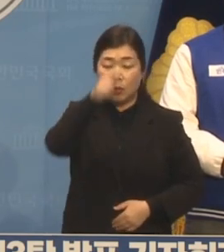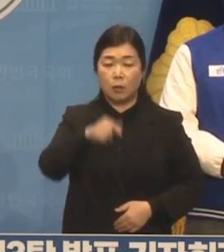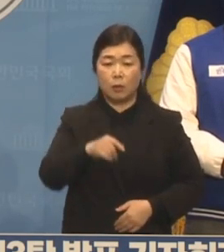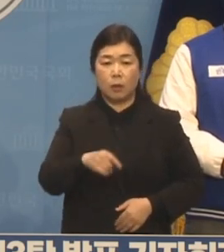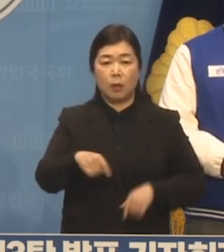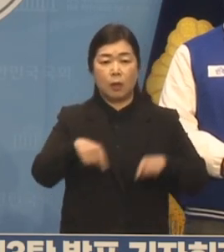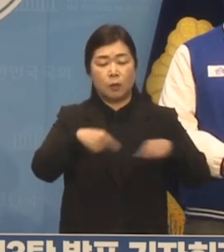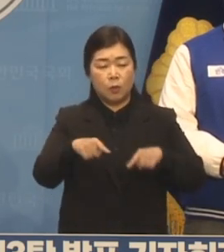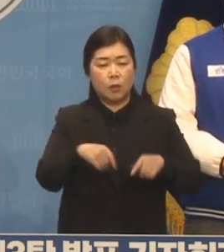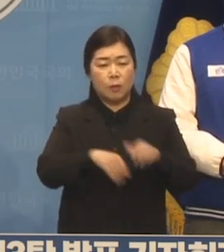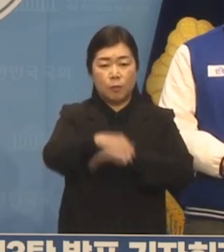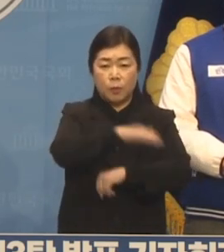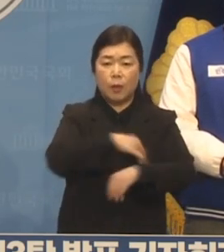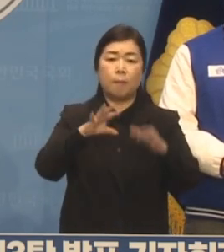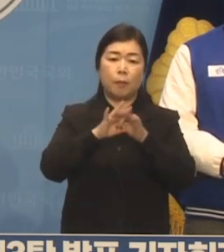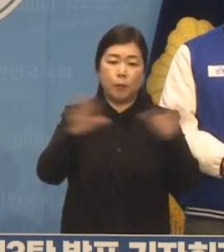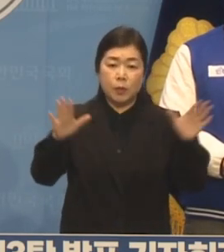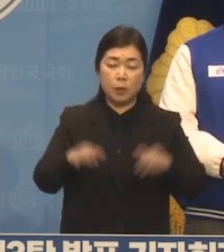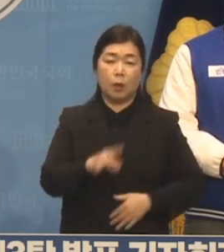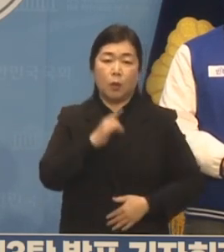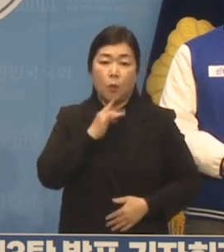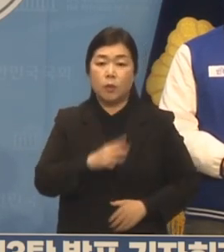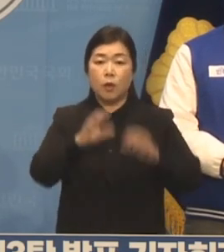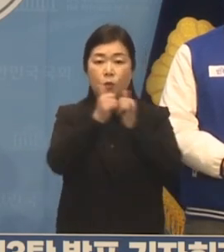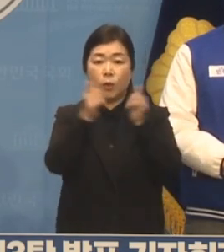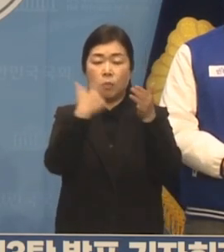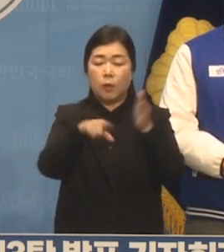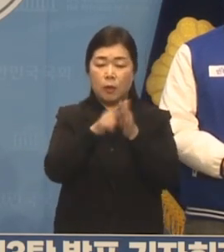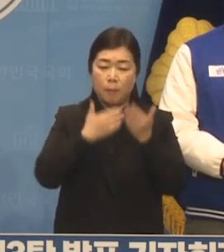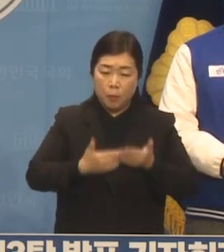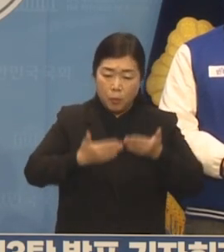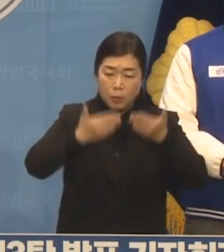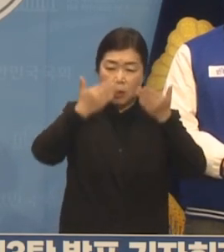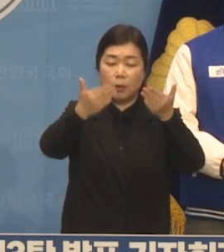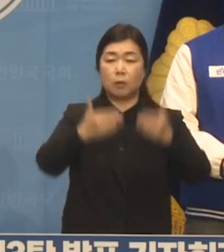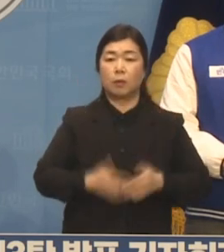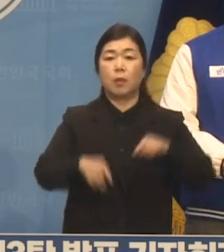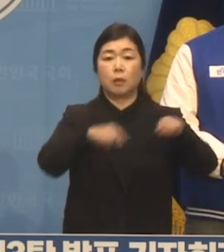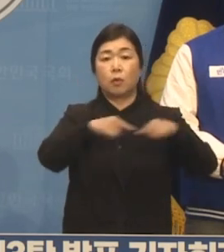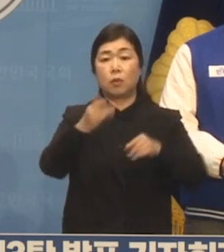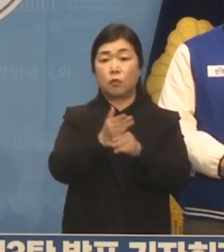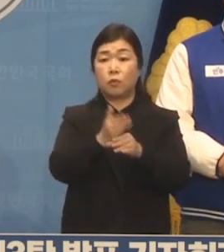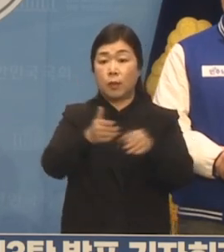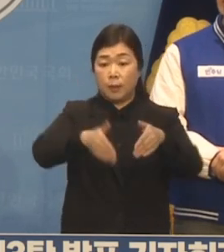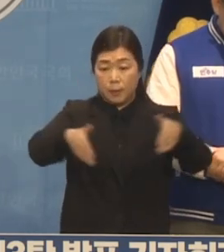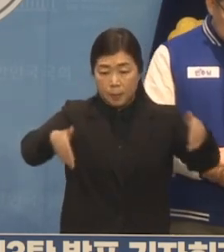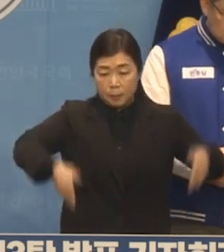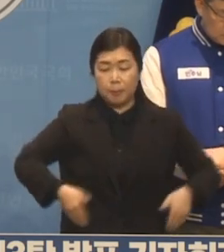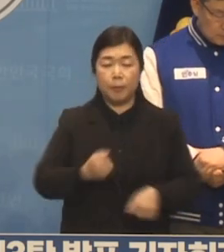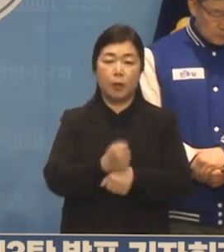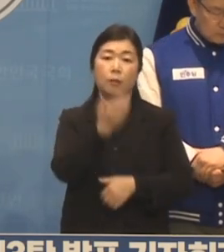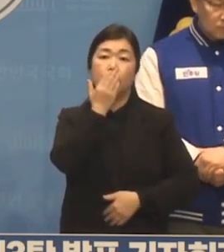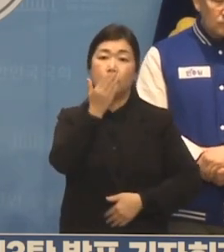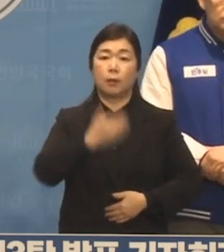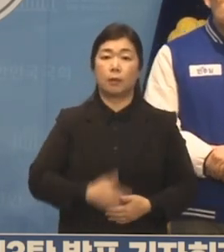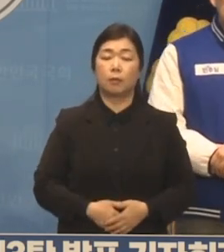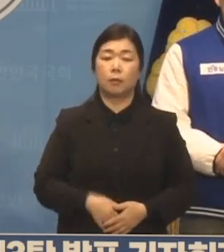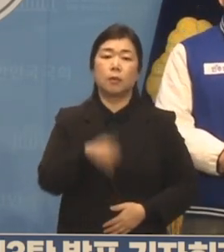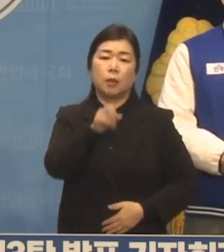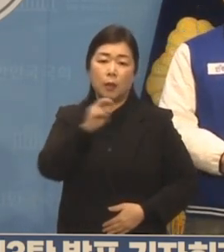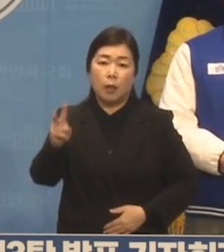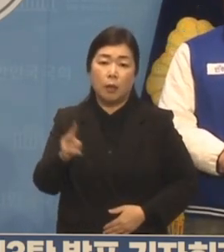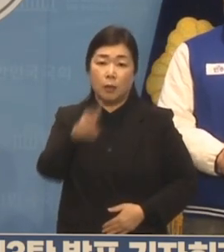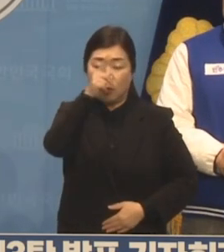정권의 이해와 상관없이 오로지 국민을 위해 봉사하며 정치적 중립을 지킬 수가 있는 것입니다. 그럴 때